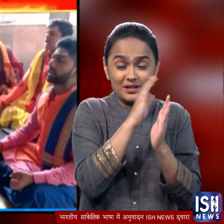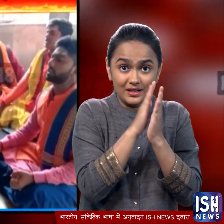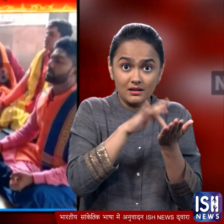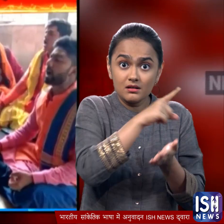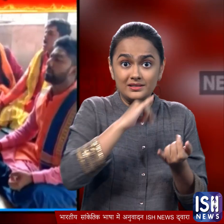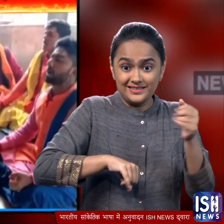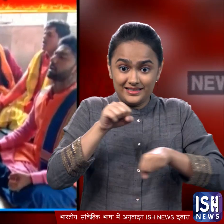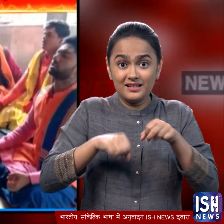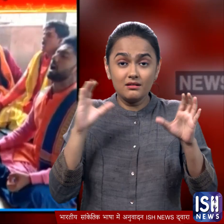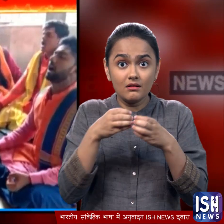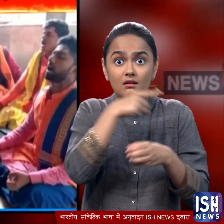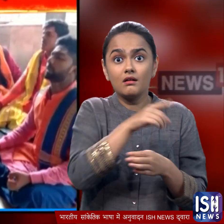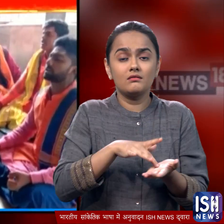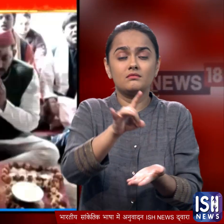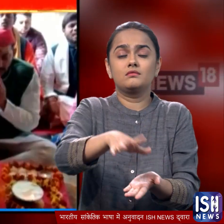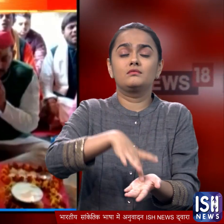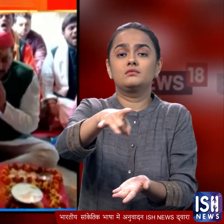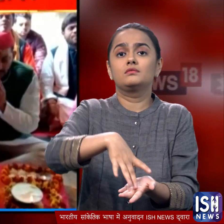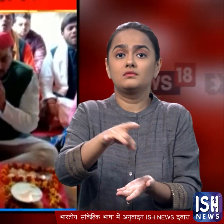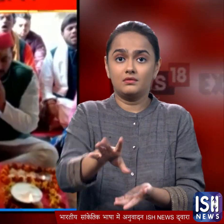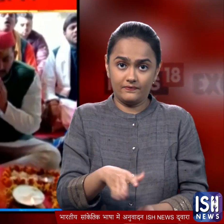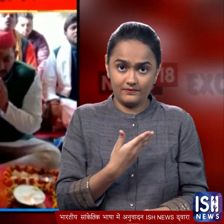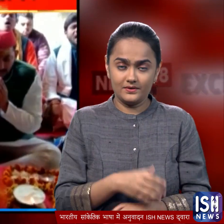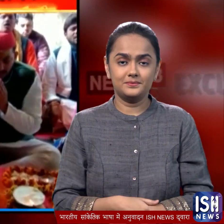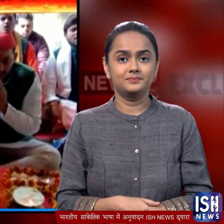में समाजवादी पार्टी कार्यकर्ताओं ने हवन किया।